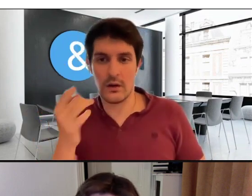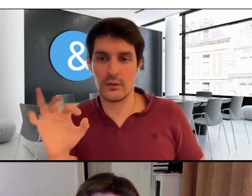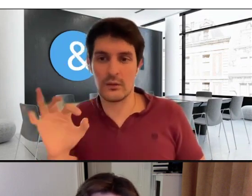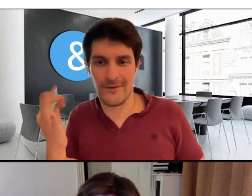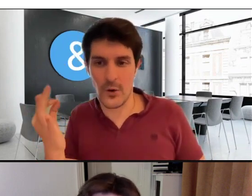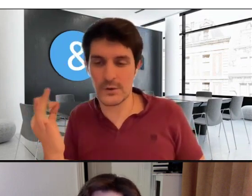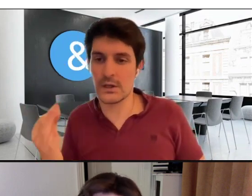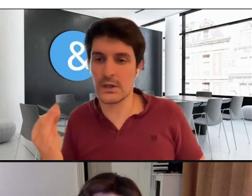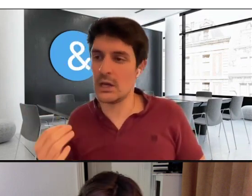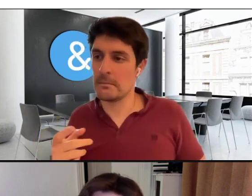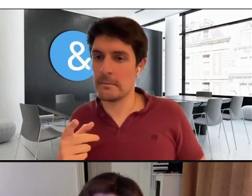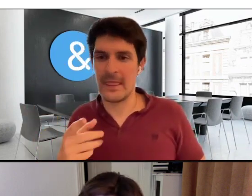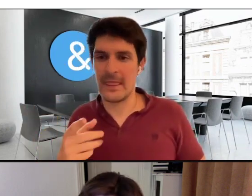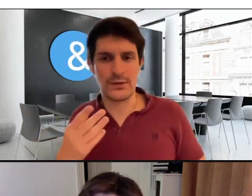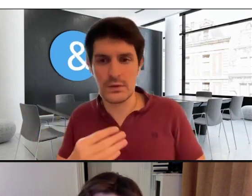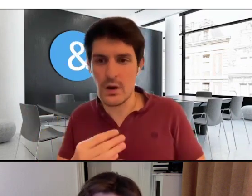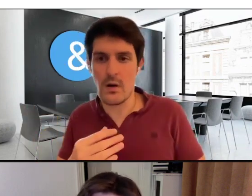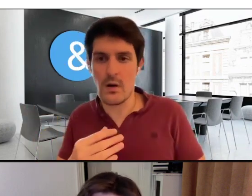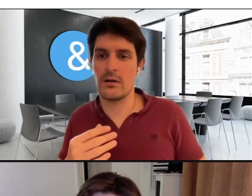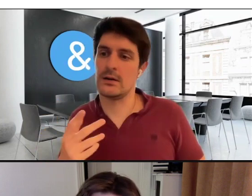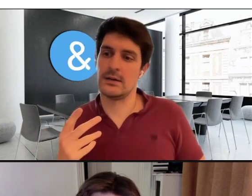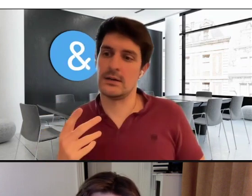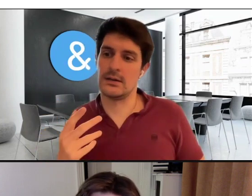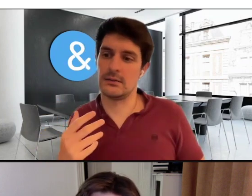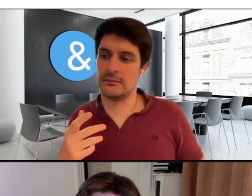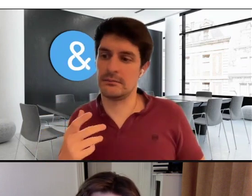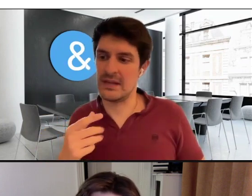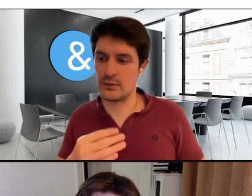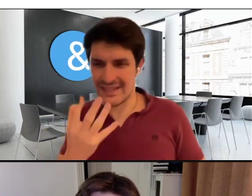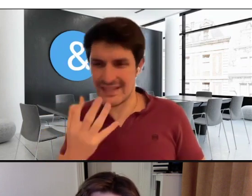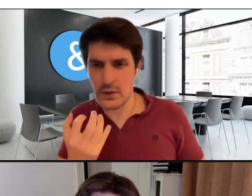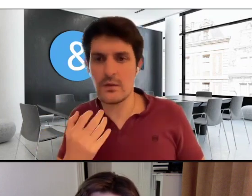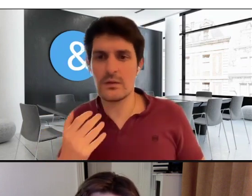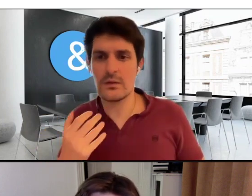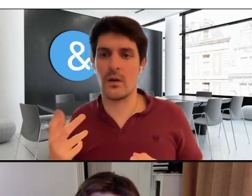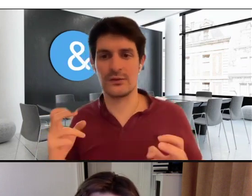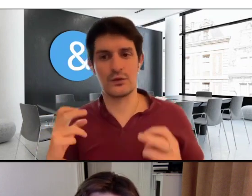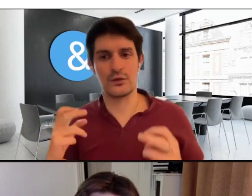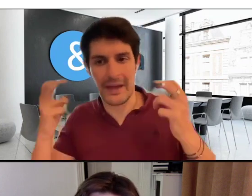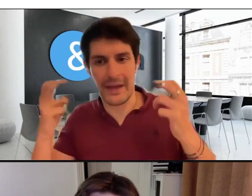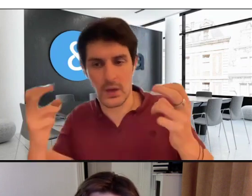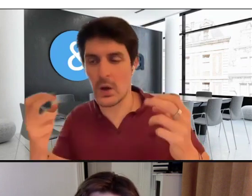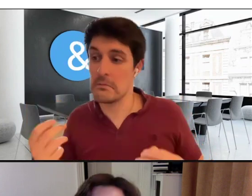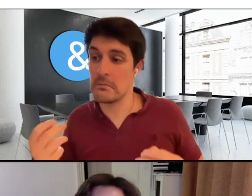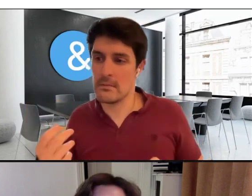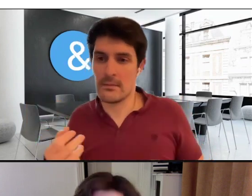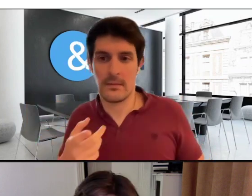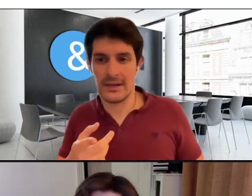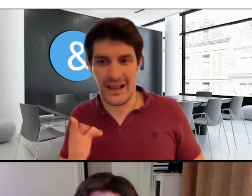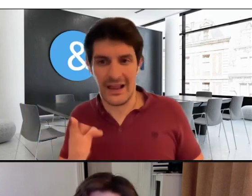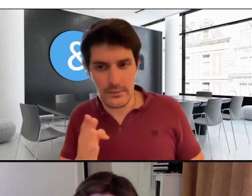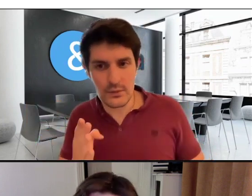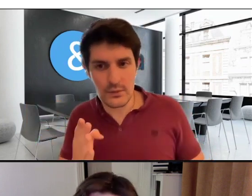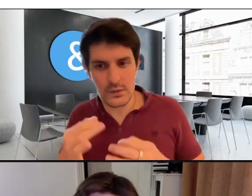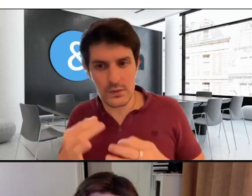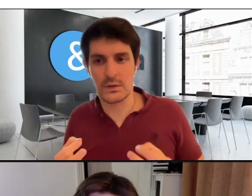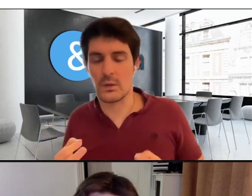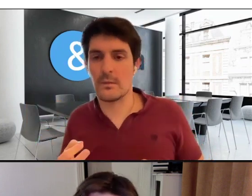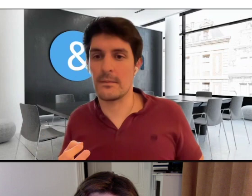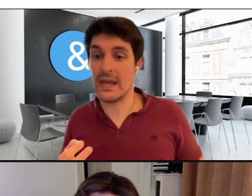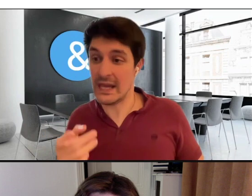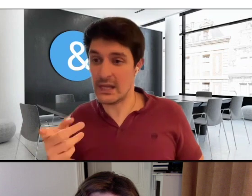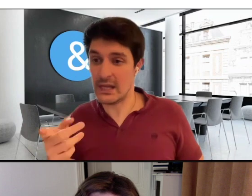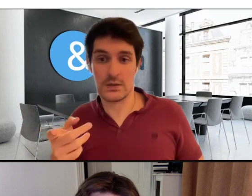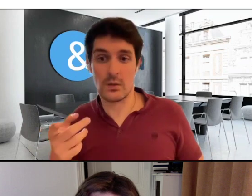la France, étudiant, études sérieuses, dans études supérieures, elle avait besoin de solutions.